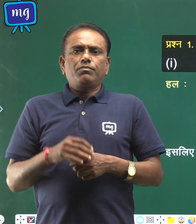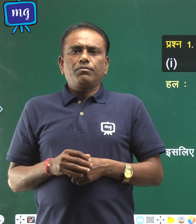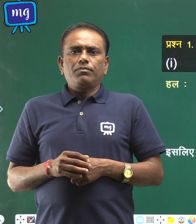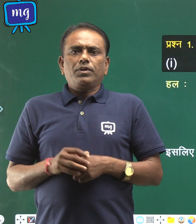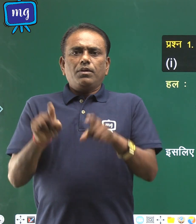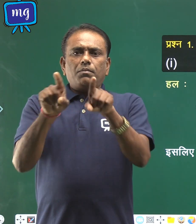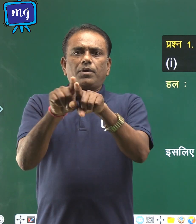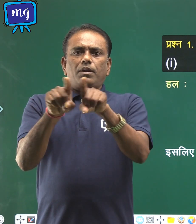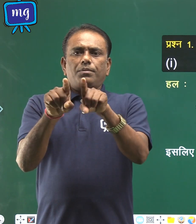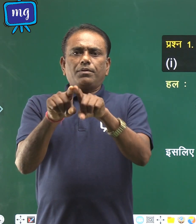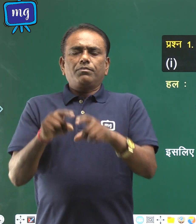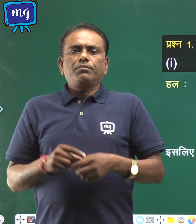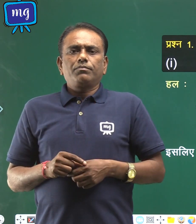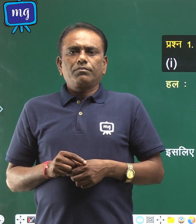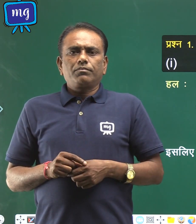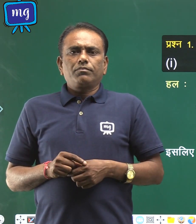बराबर